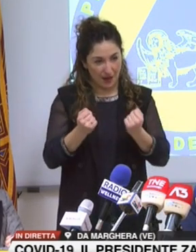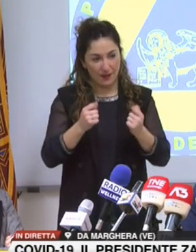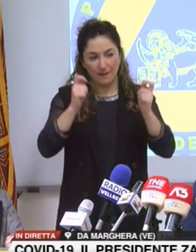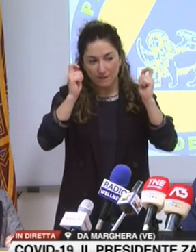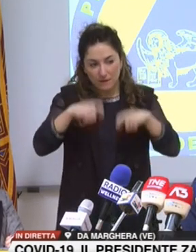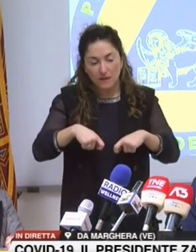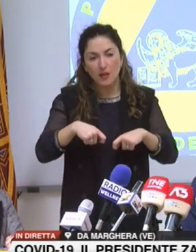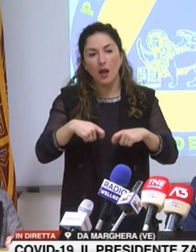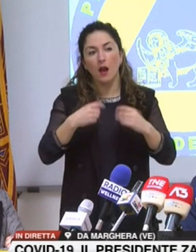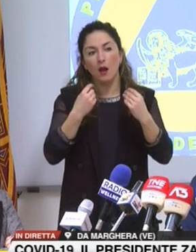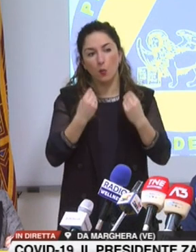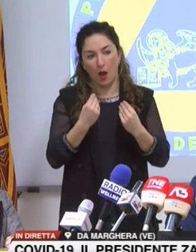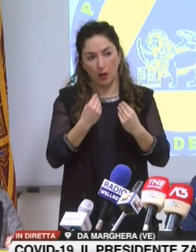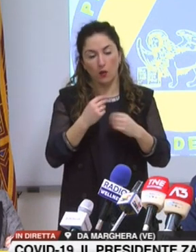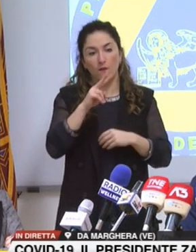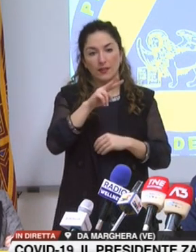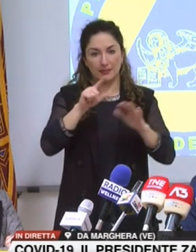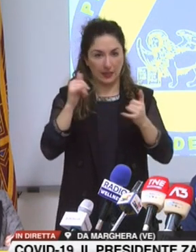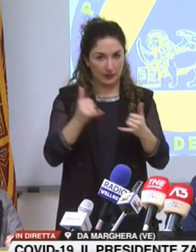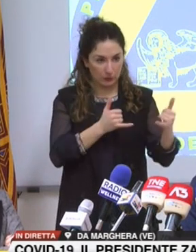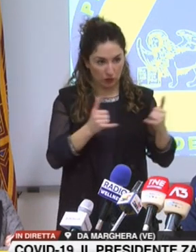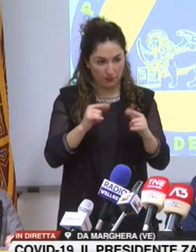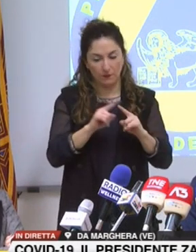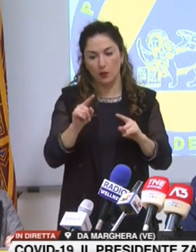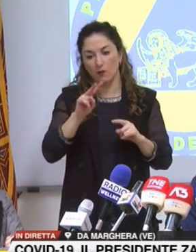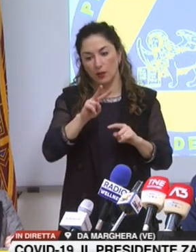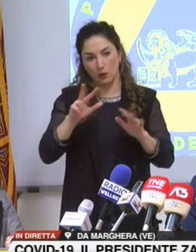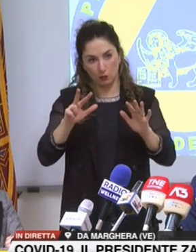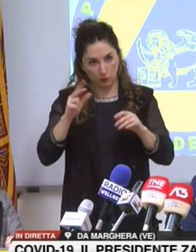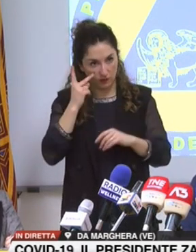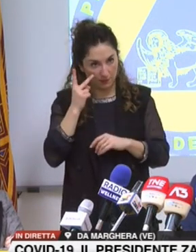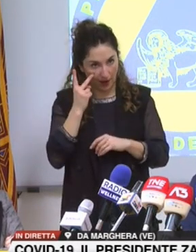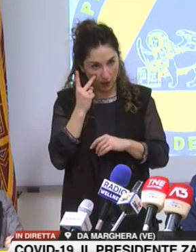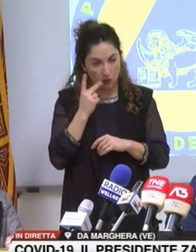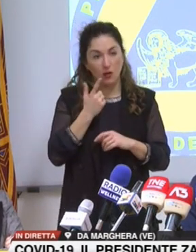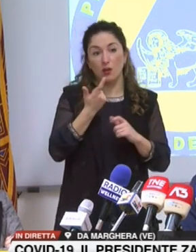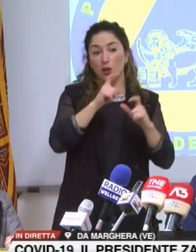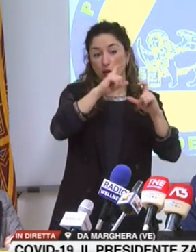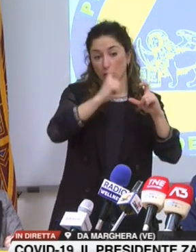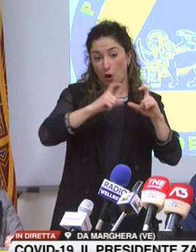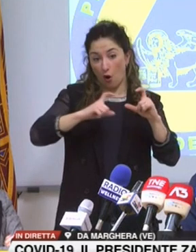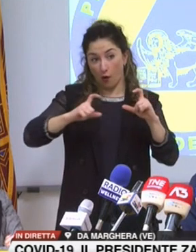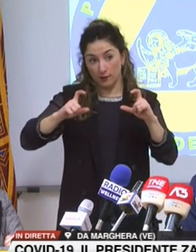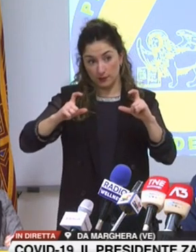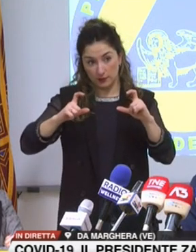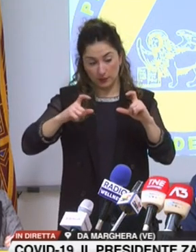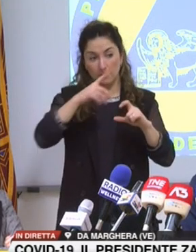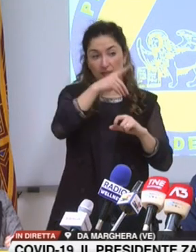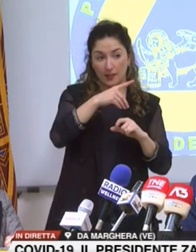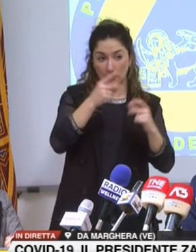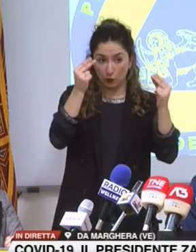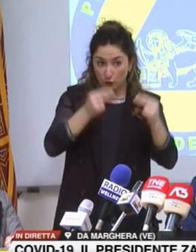anche a livello simbolico europeo il 27 dicembre, al 28 febbraio, le dosi previste totali di